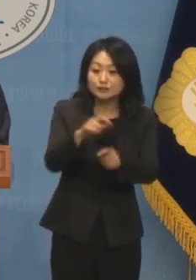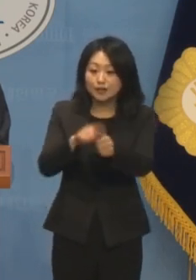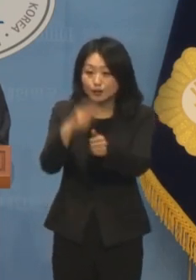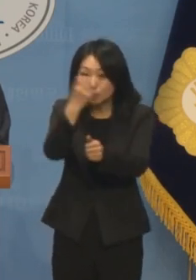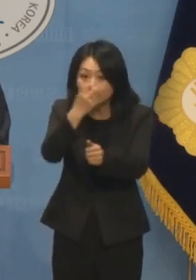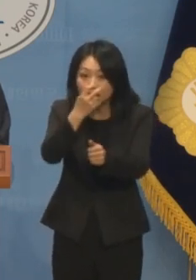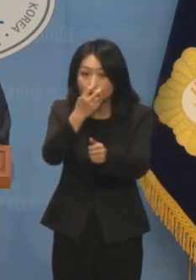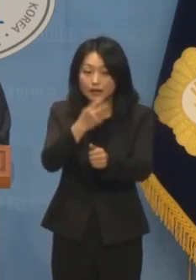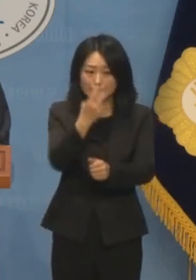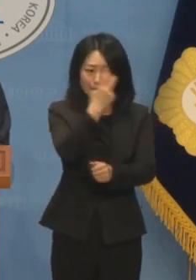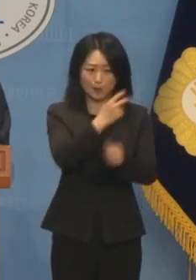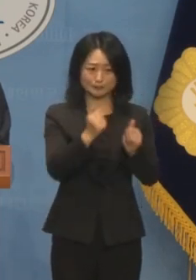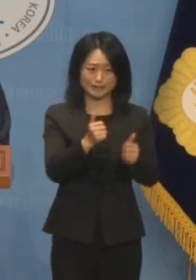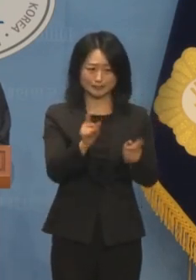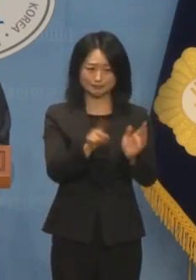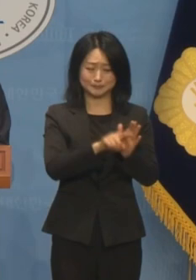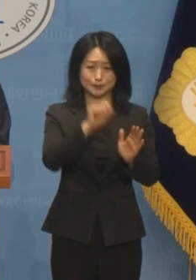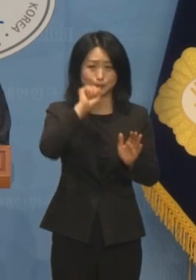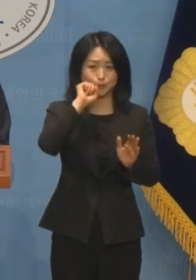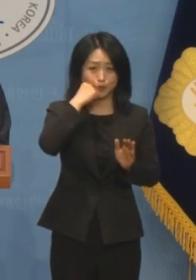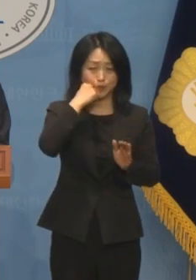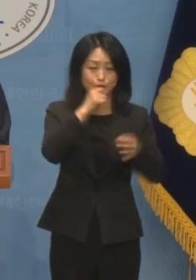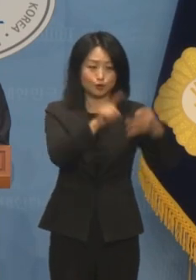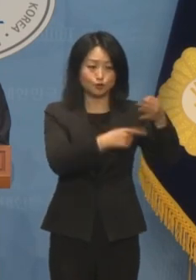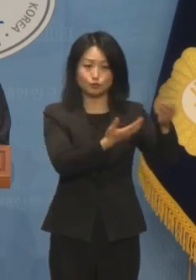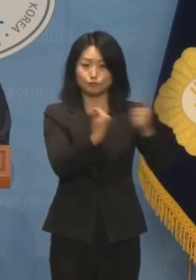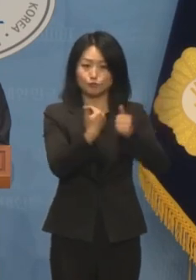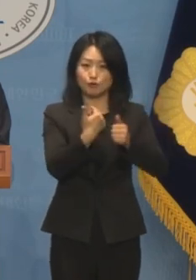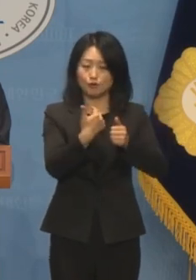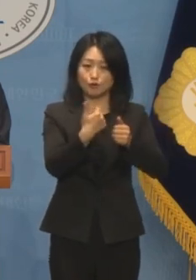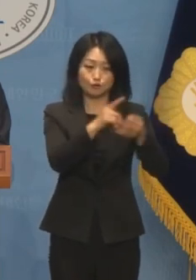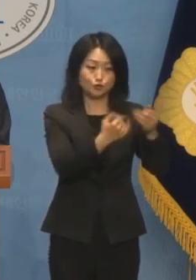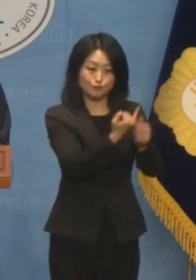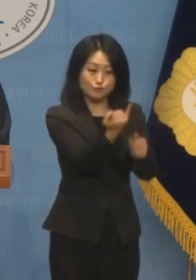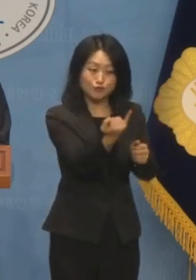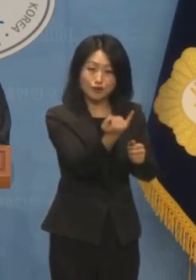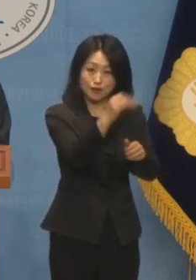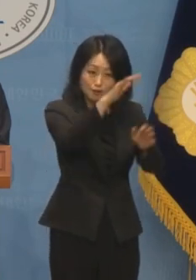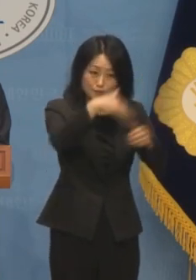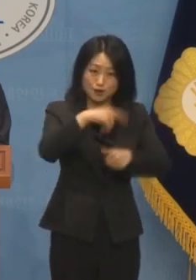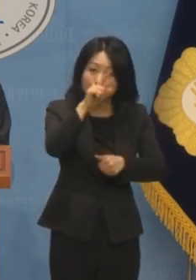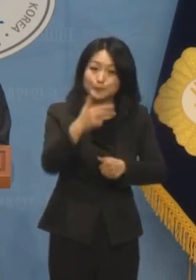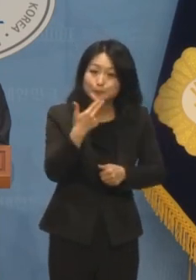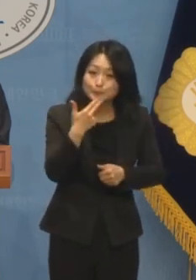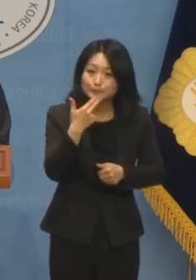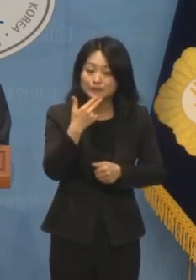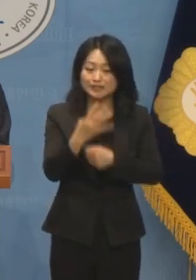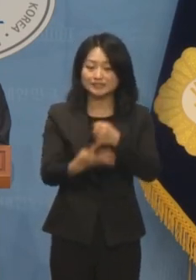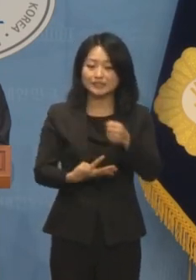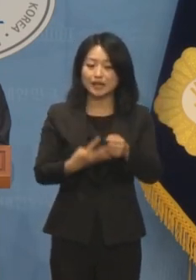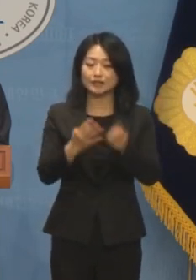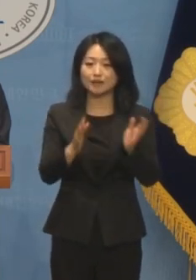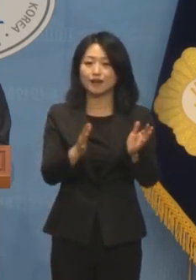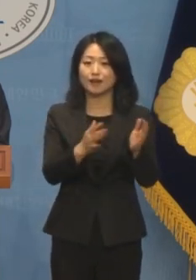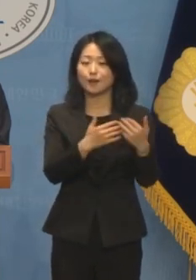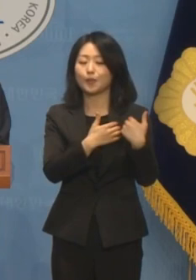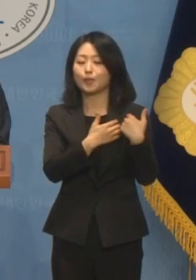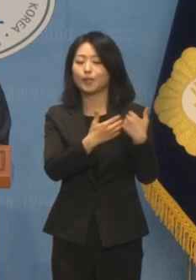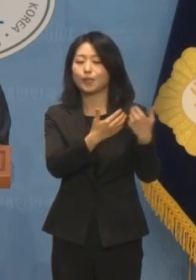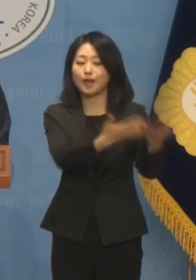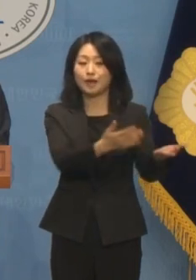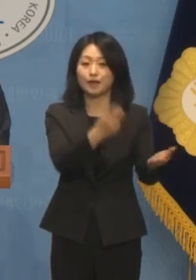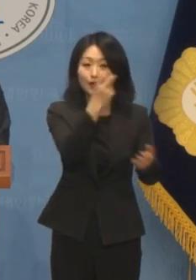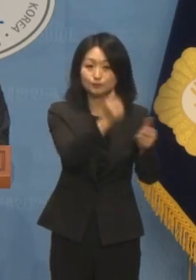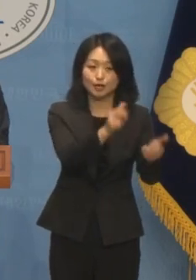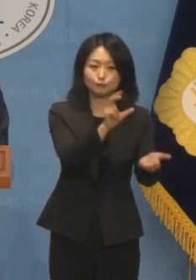않습니다. 김건희 여사를 소환 한번 않고 4년을 뭉개온 검찰에 대한 국민의 불신임입니다.